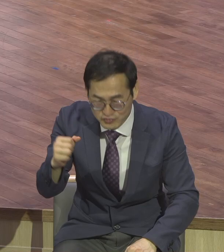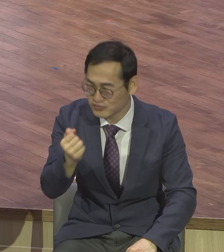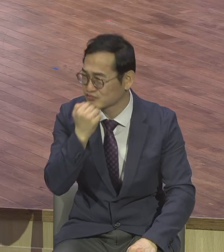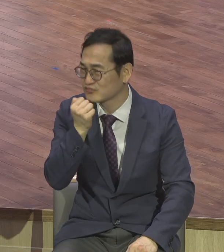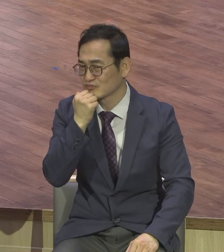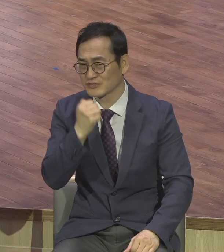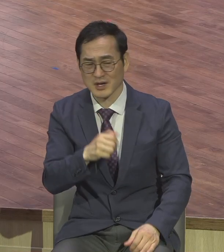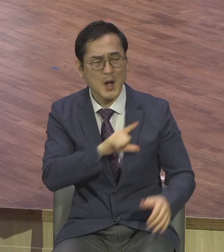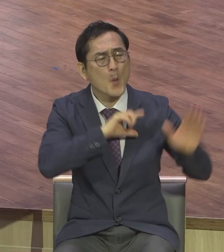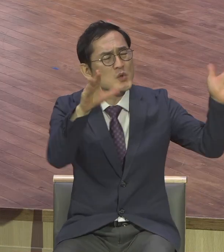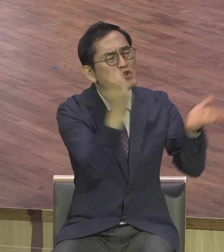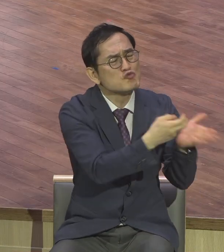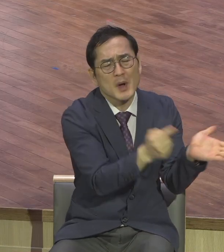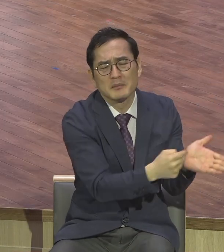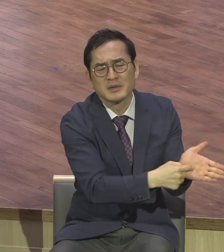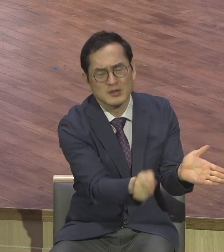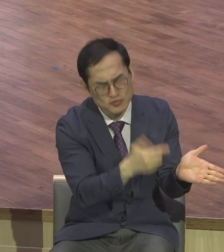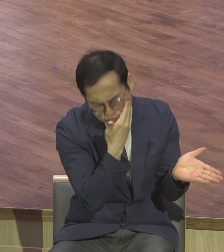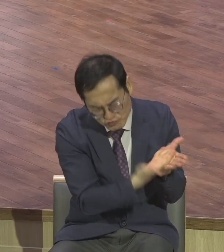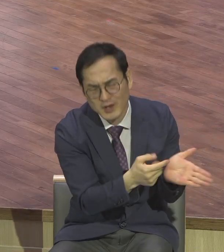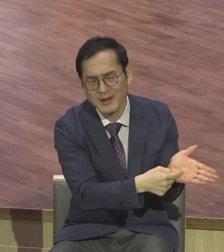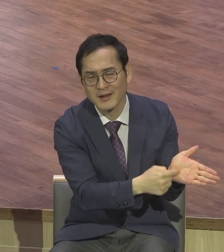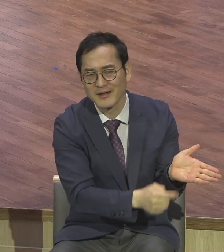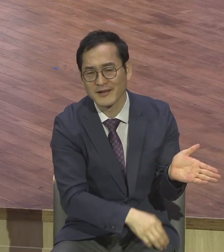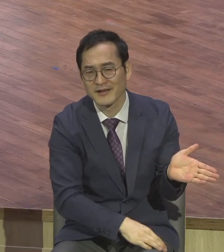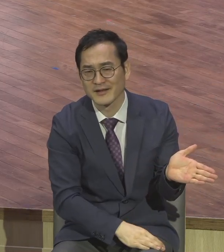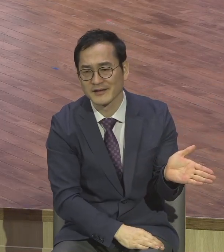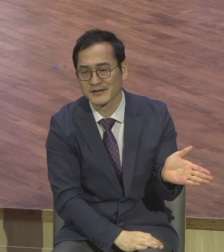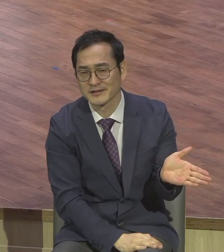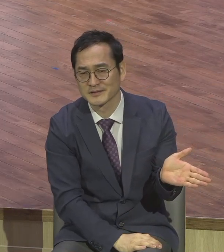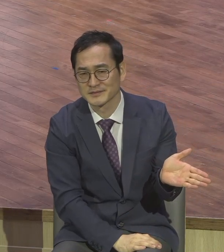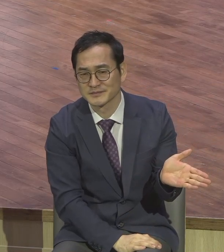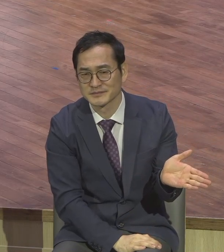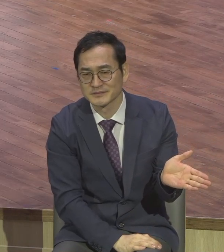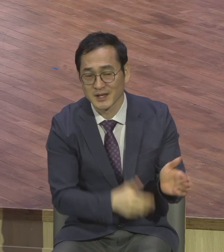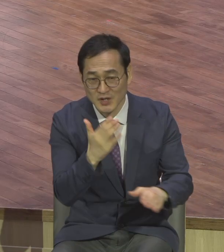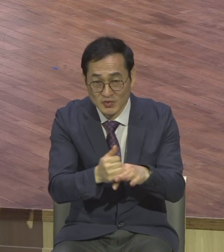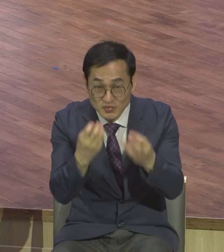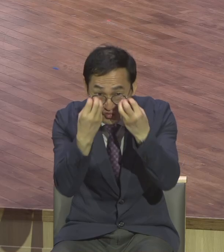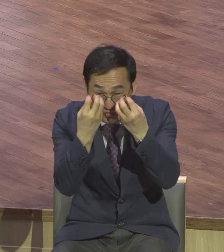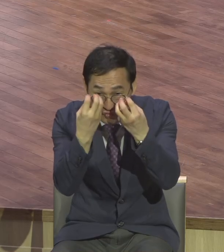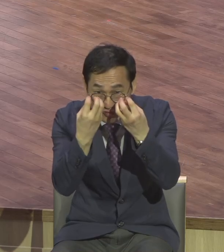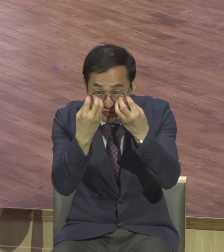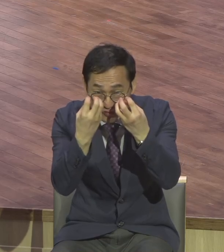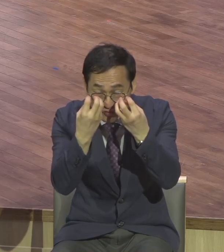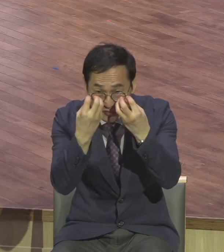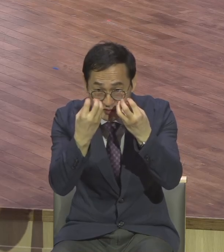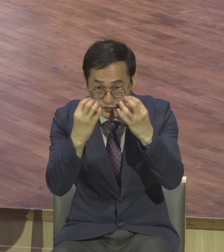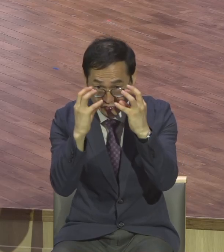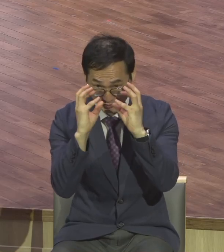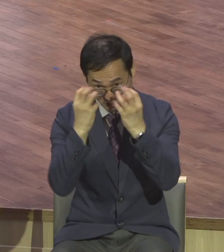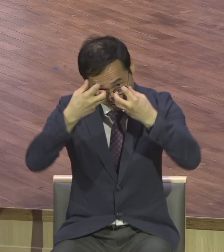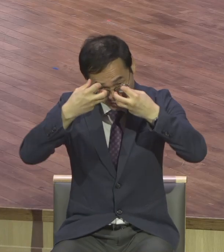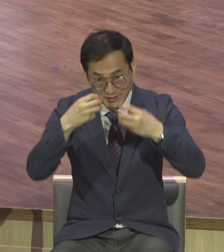계속 흔들어버렸어. 이 복음의 눈이 어떻게 해요? 율법의 눈으로 바뀌어버렸어.